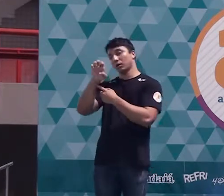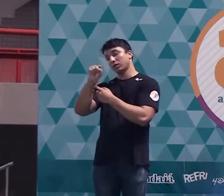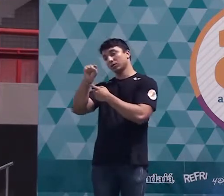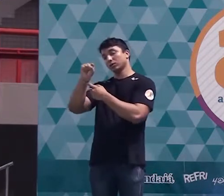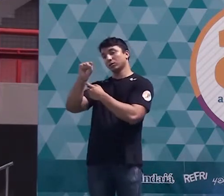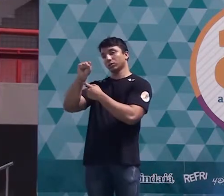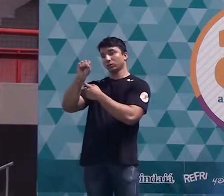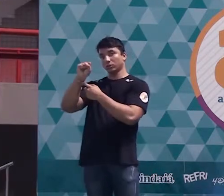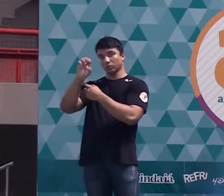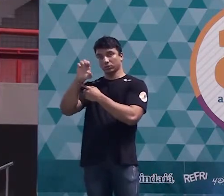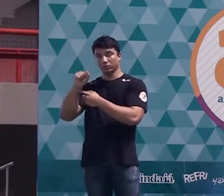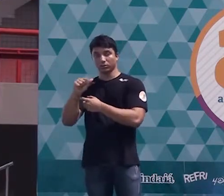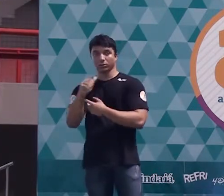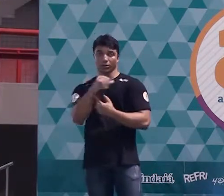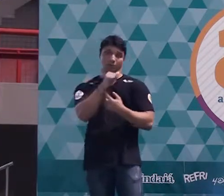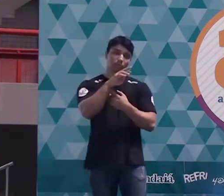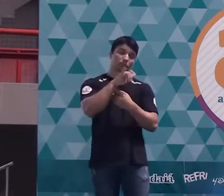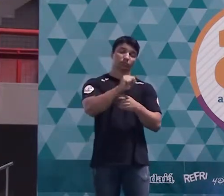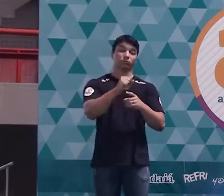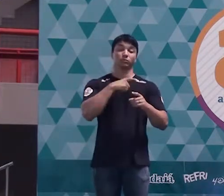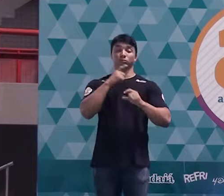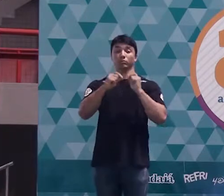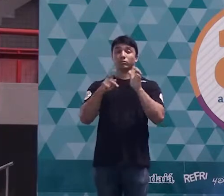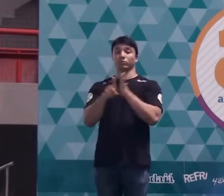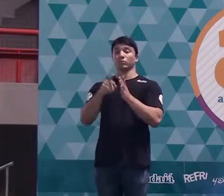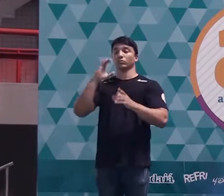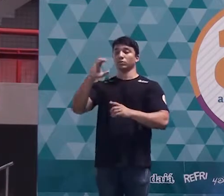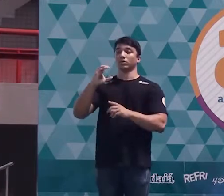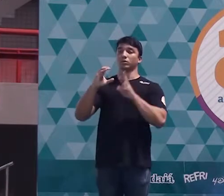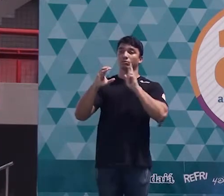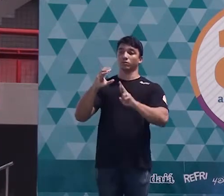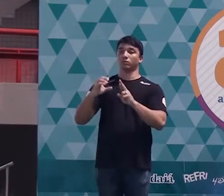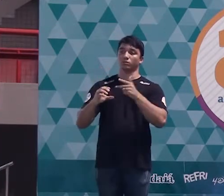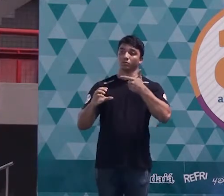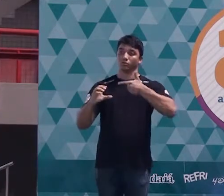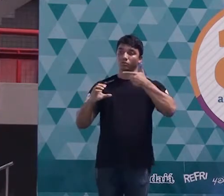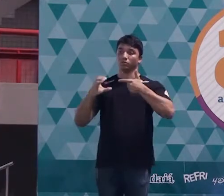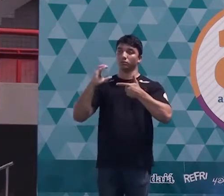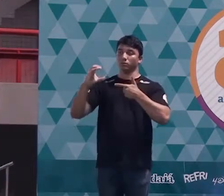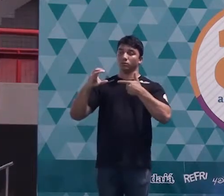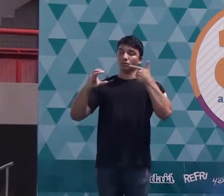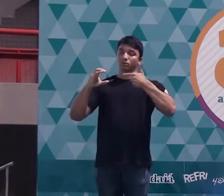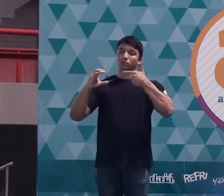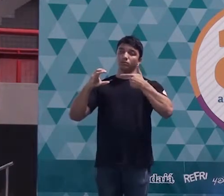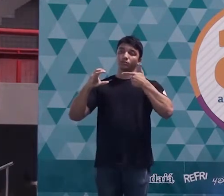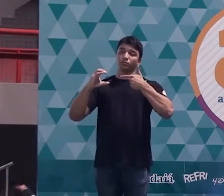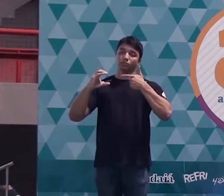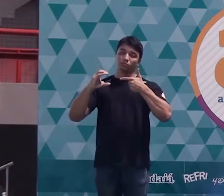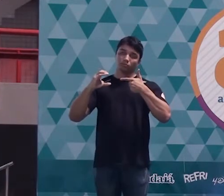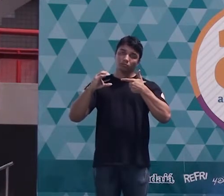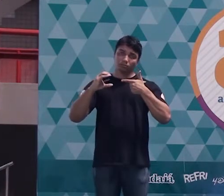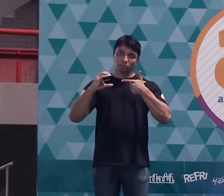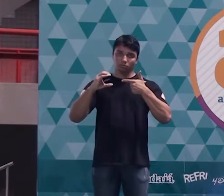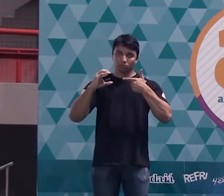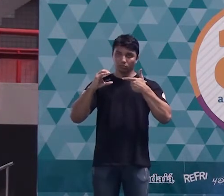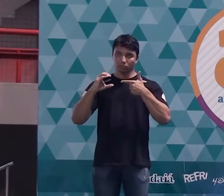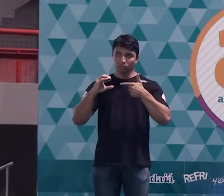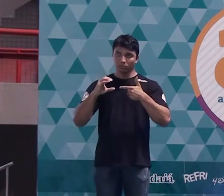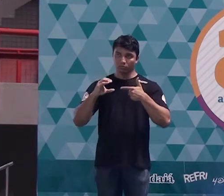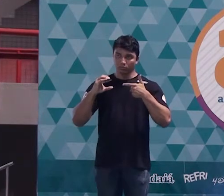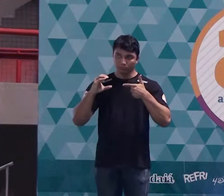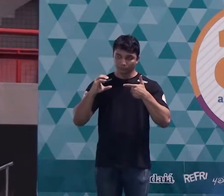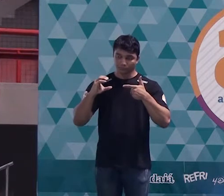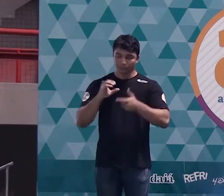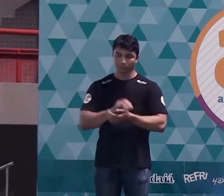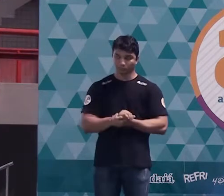para esses cabras. Então é a opção C de casa. Na questão 3,